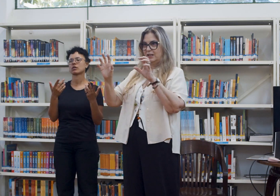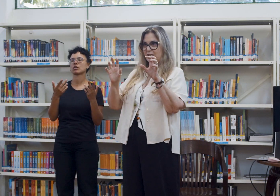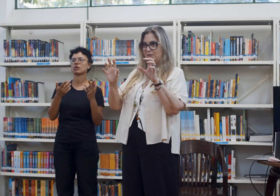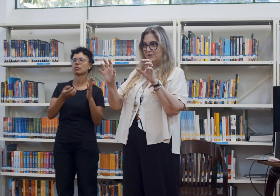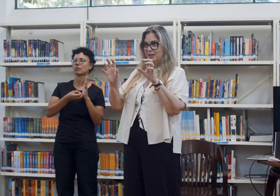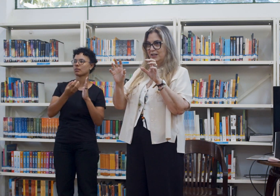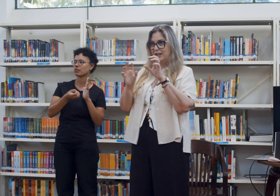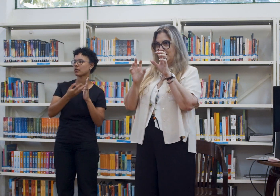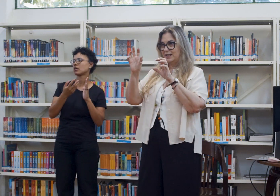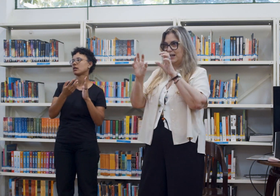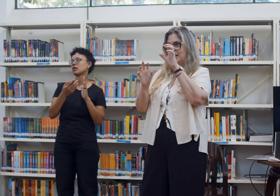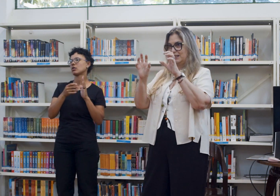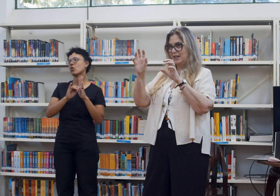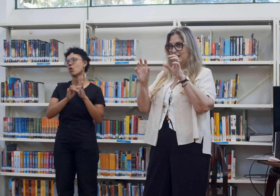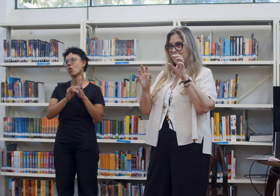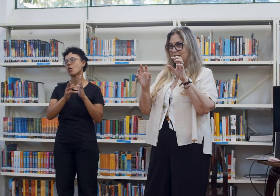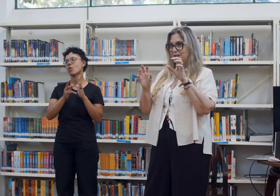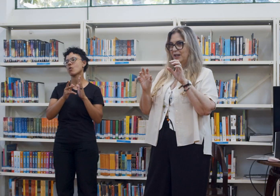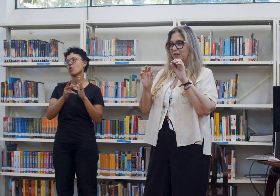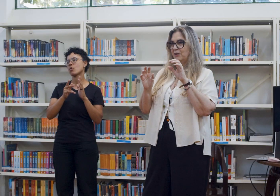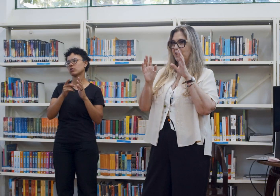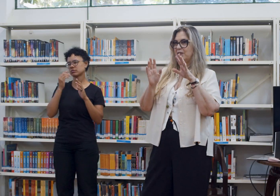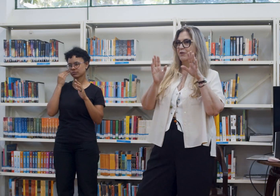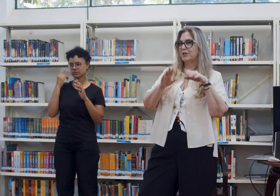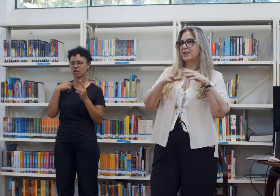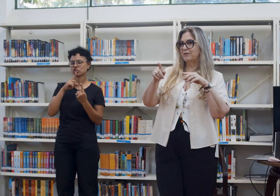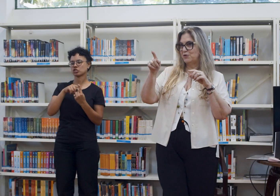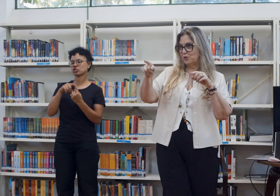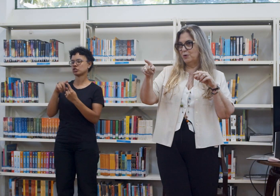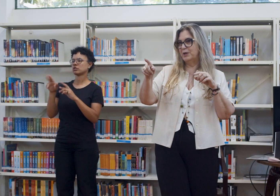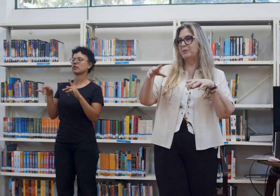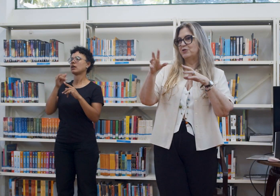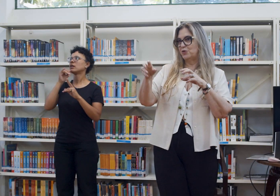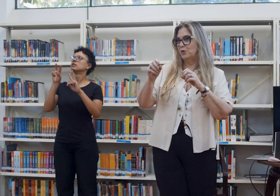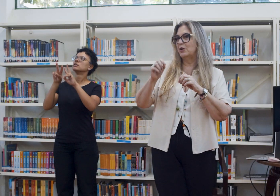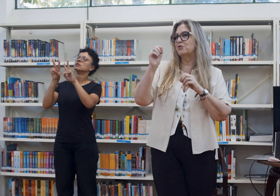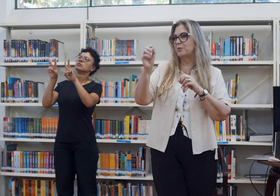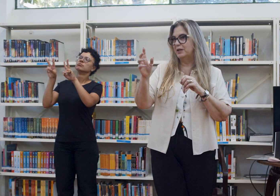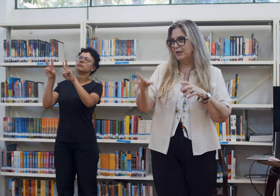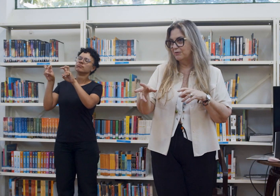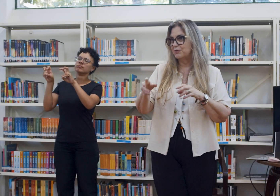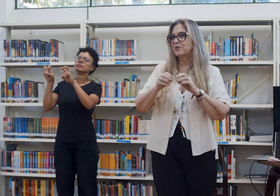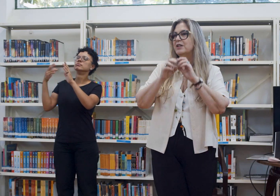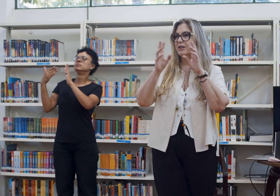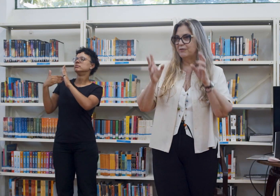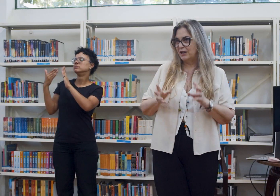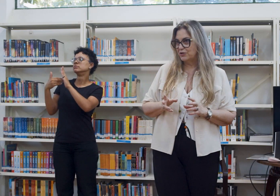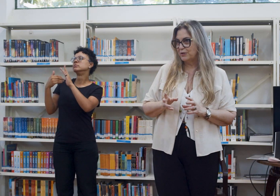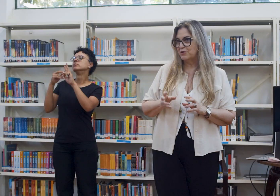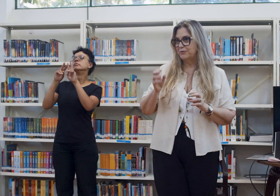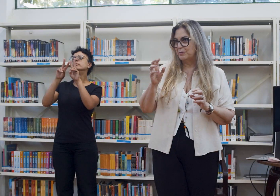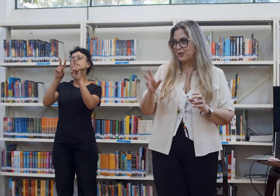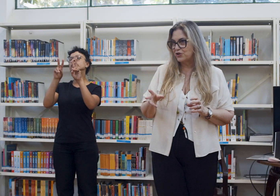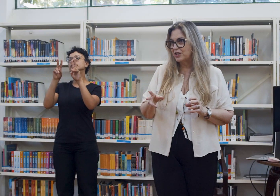Vocês entenderam? Que tem essa né? Então, assim, eu vou escrever sobre uma editora ou sobre livros que